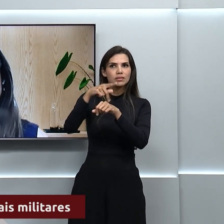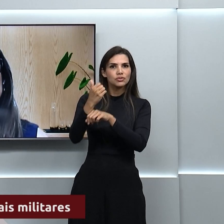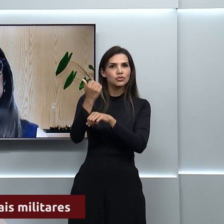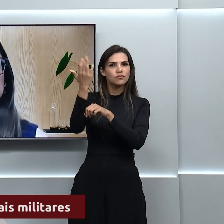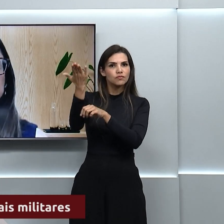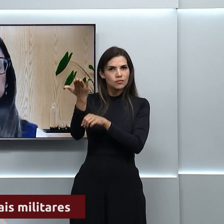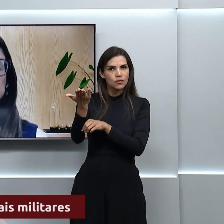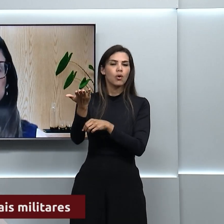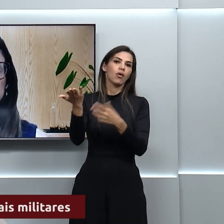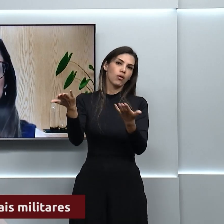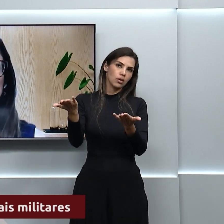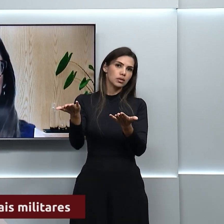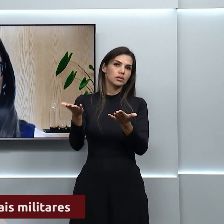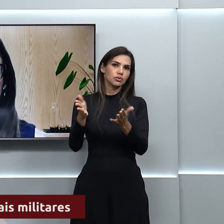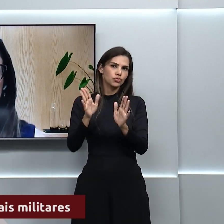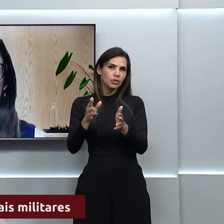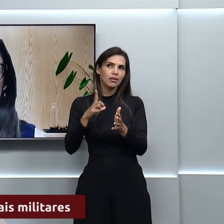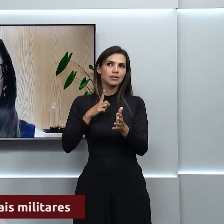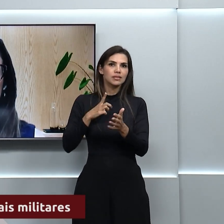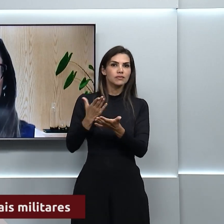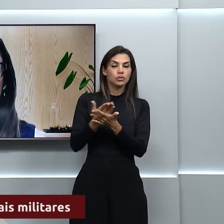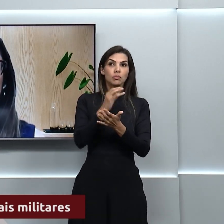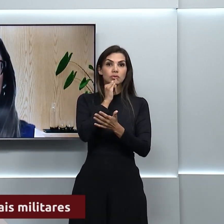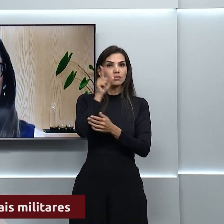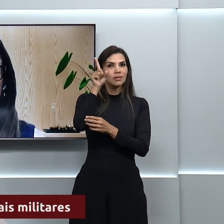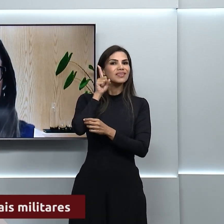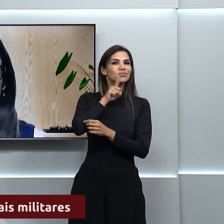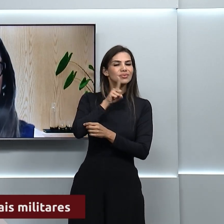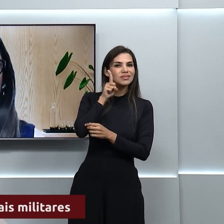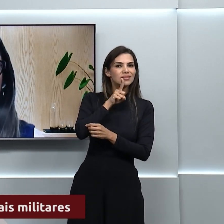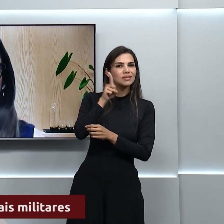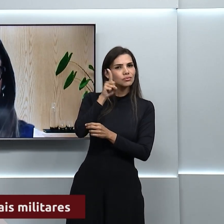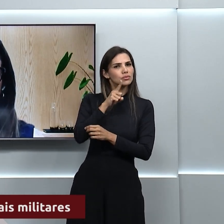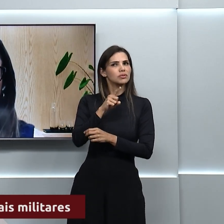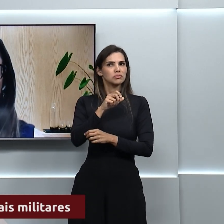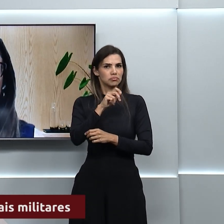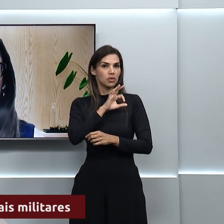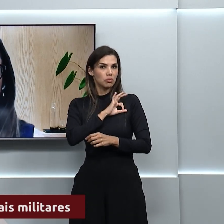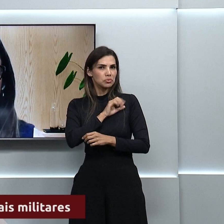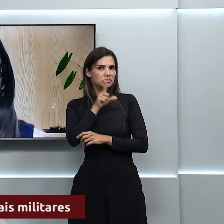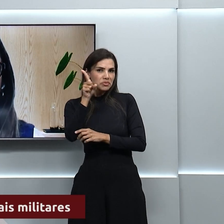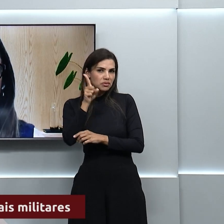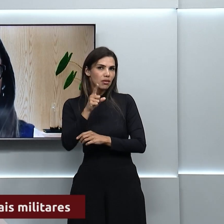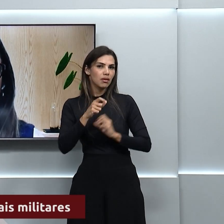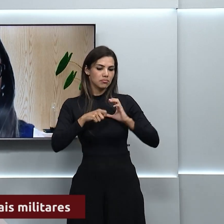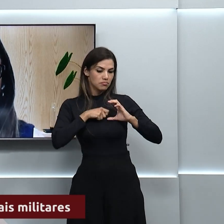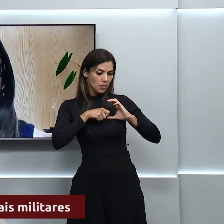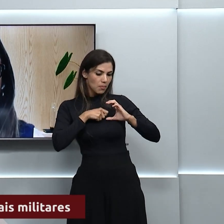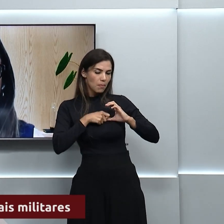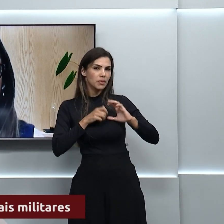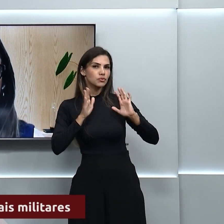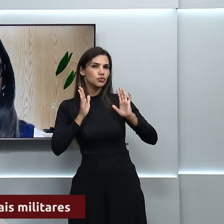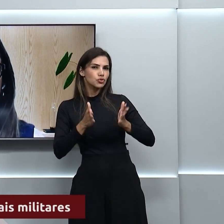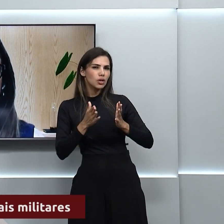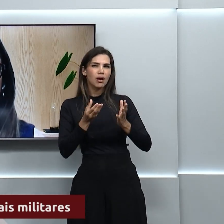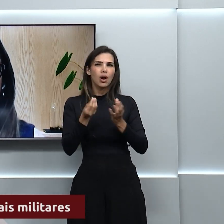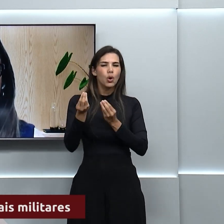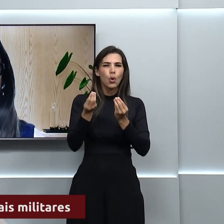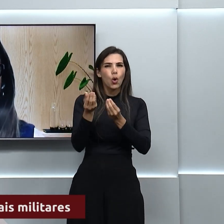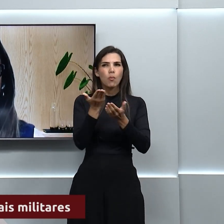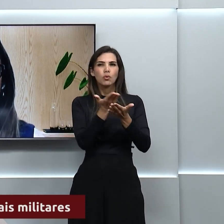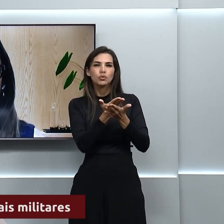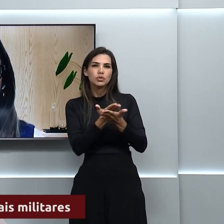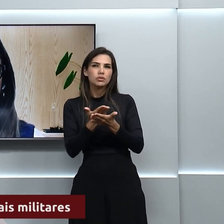do uso das câmeras de segurança por corporações nos Estados Unidos. De que forma que a ciência já apurou esses dados? O